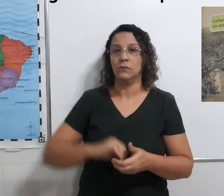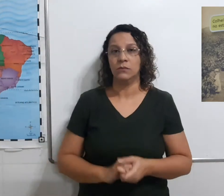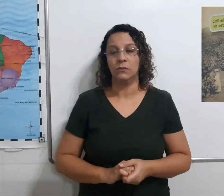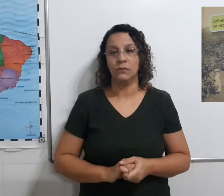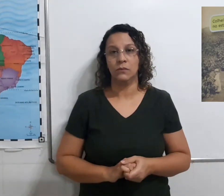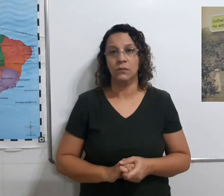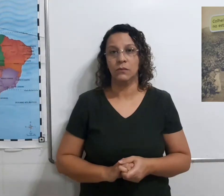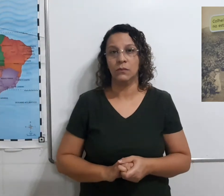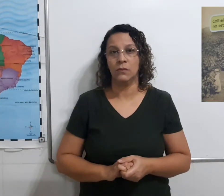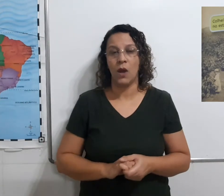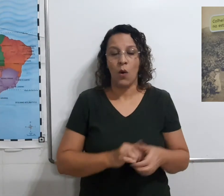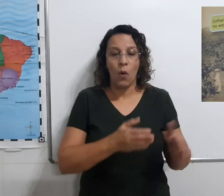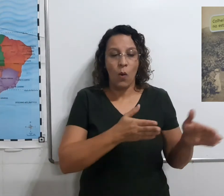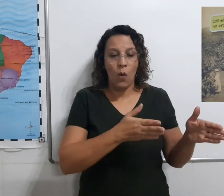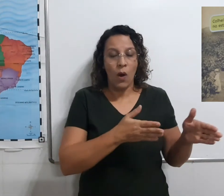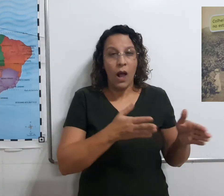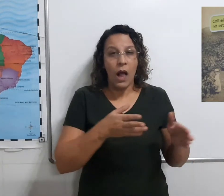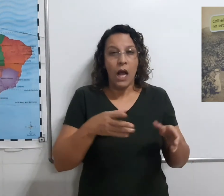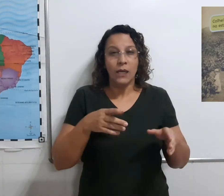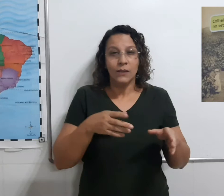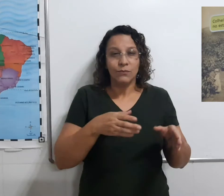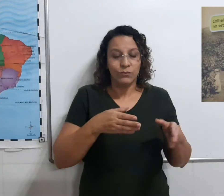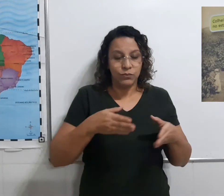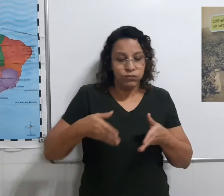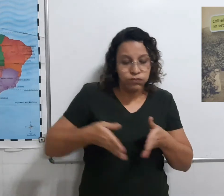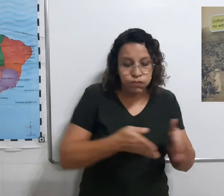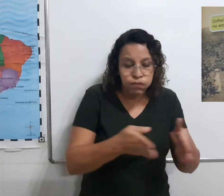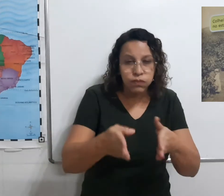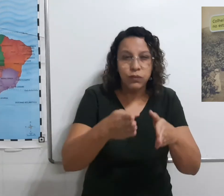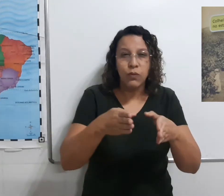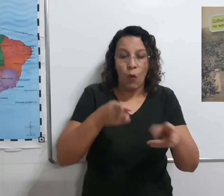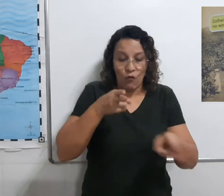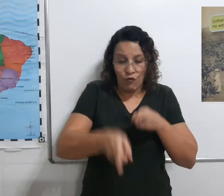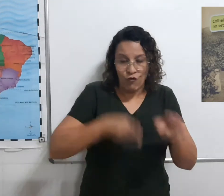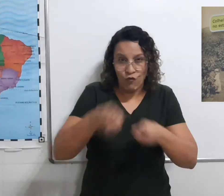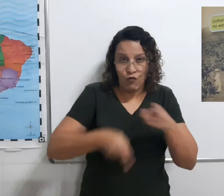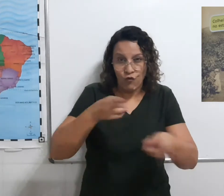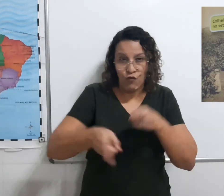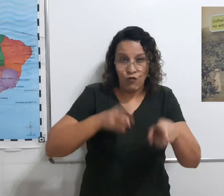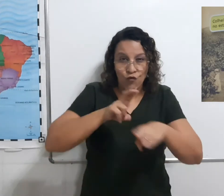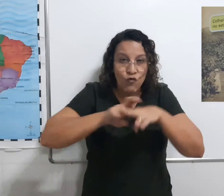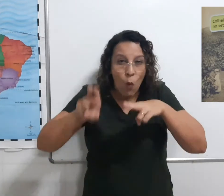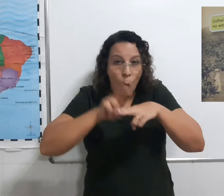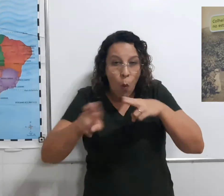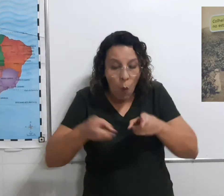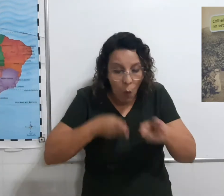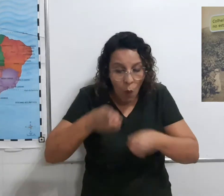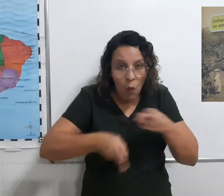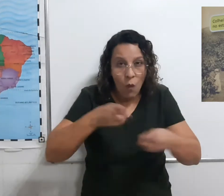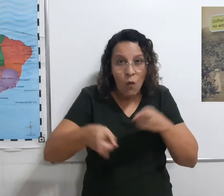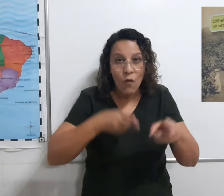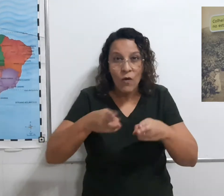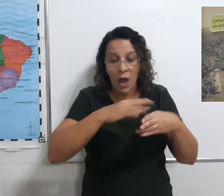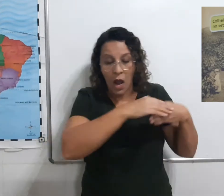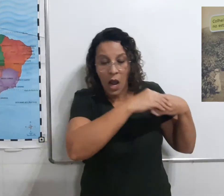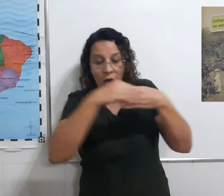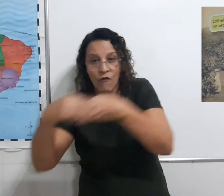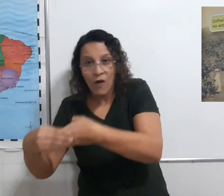Ao longo de ferrovias por onde era transportado o café, surgiram